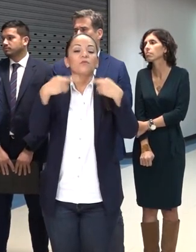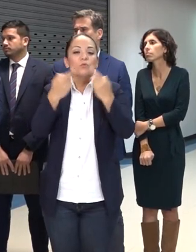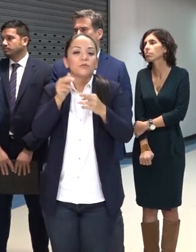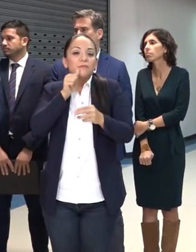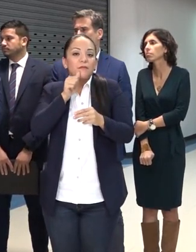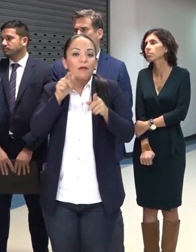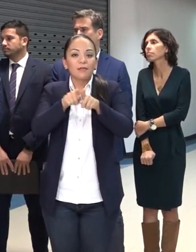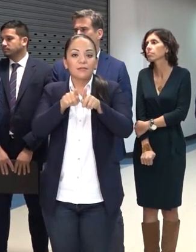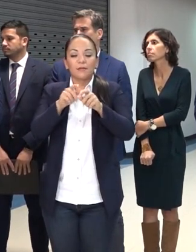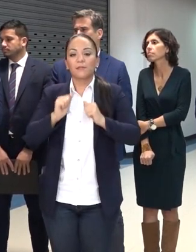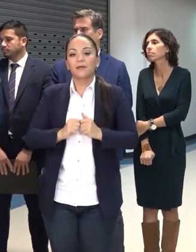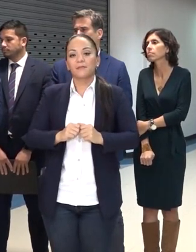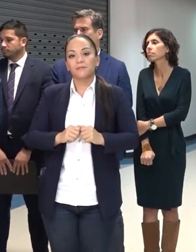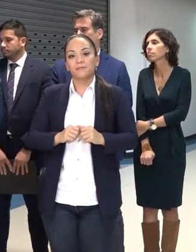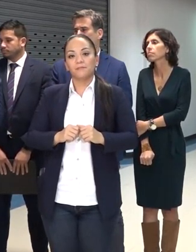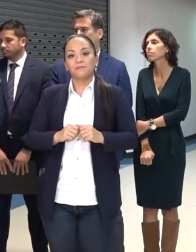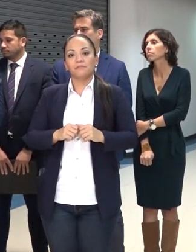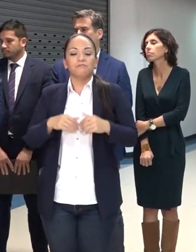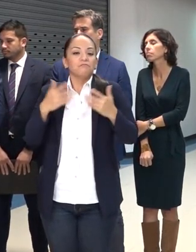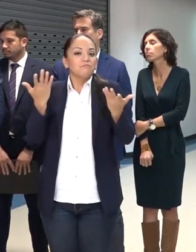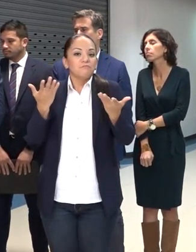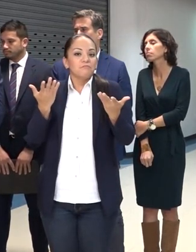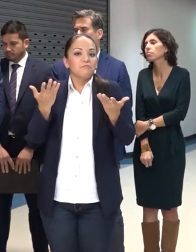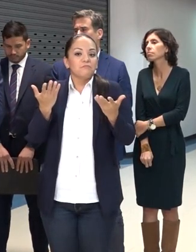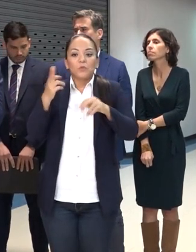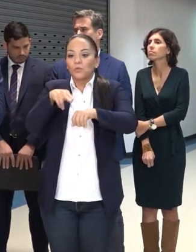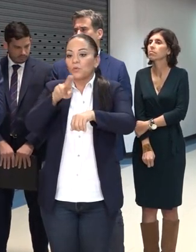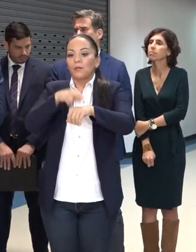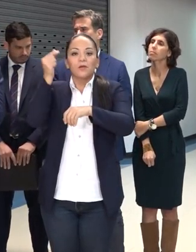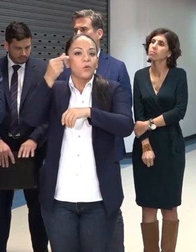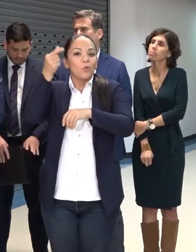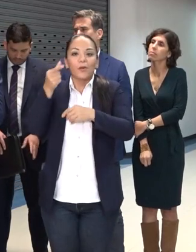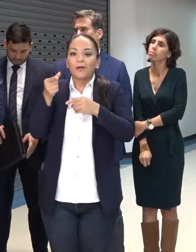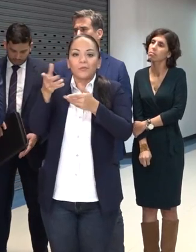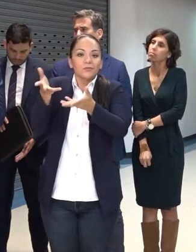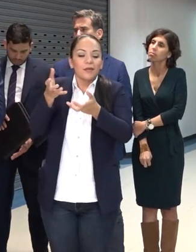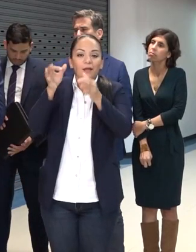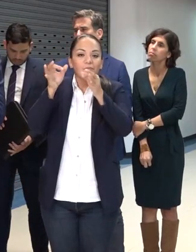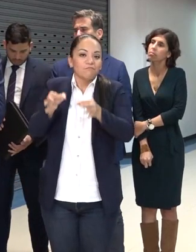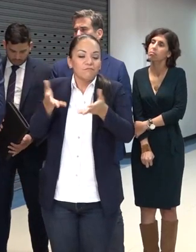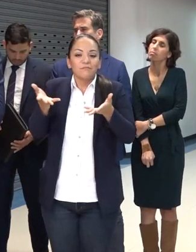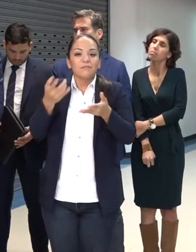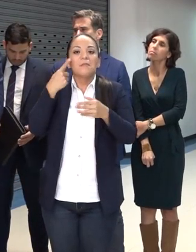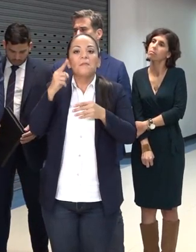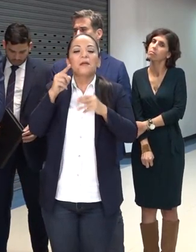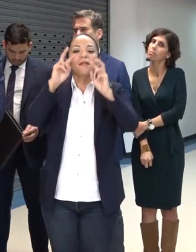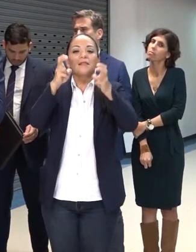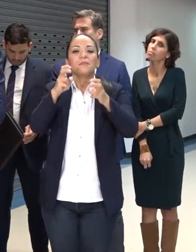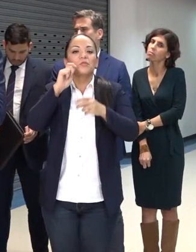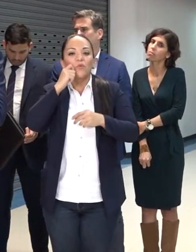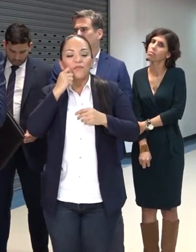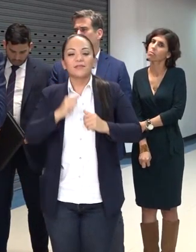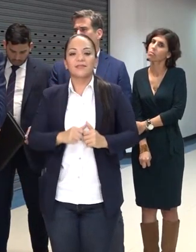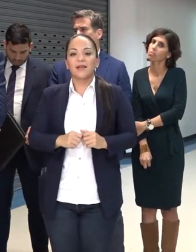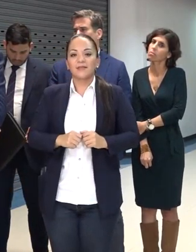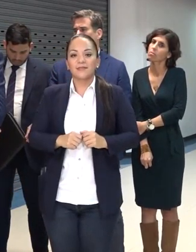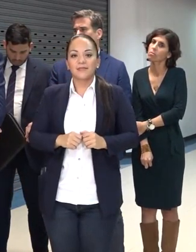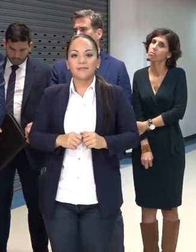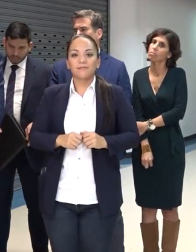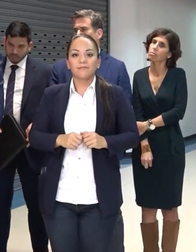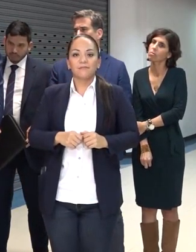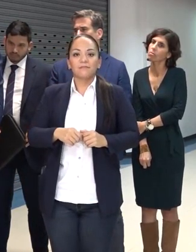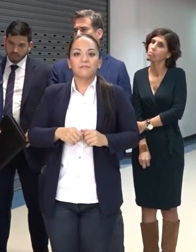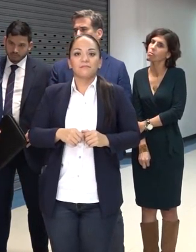las reuniones que los gobiernos decidan tener para discutir temas confidenciales o no. Y lo hará ese